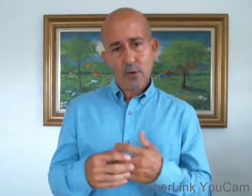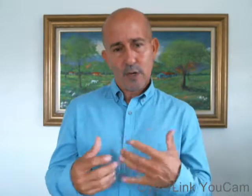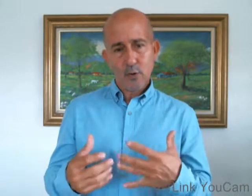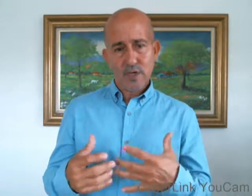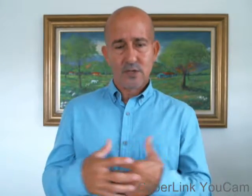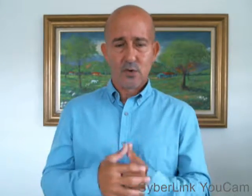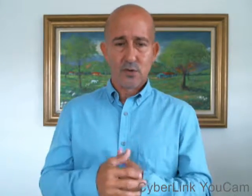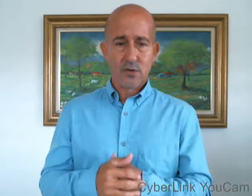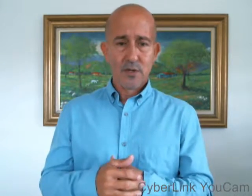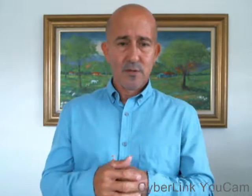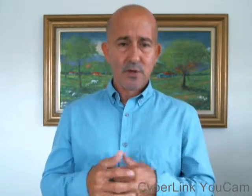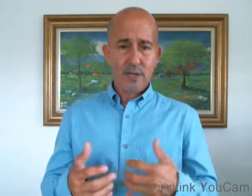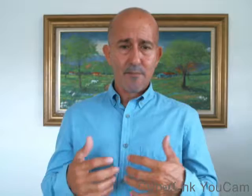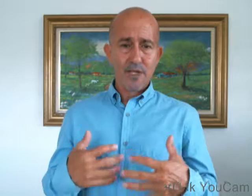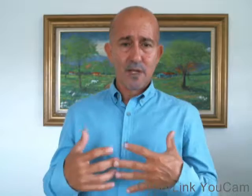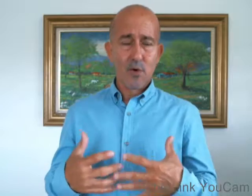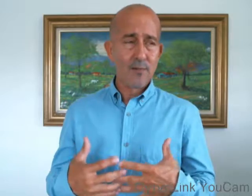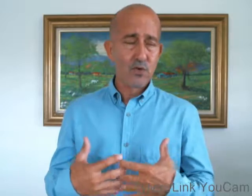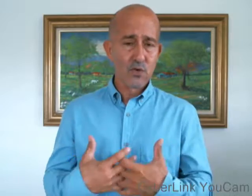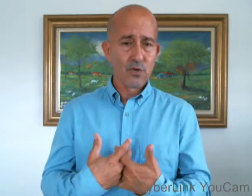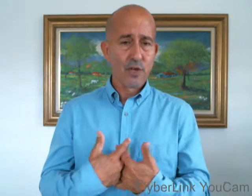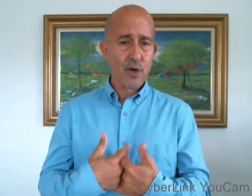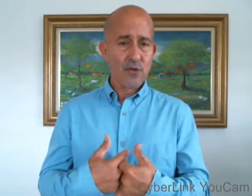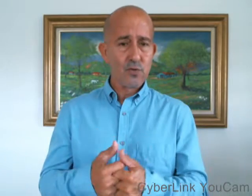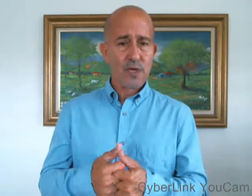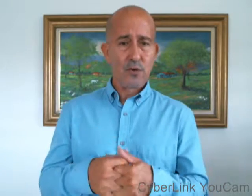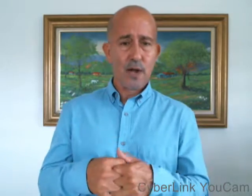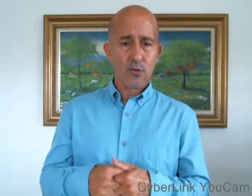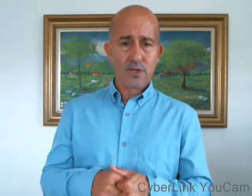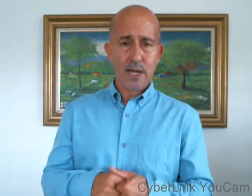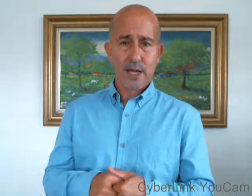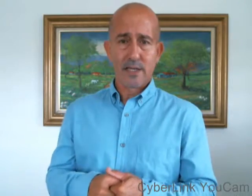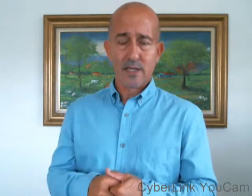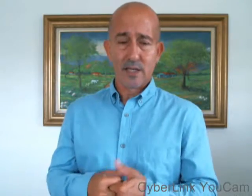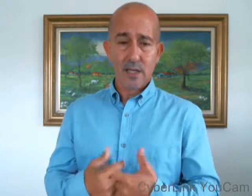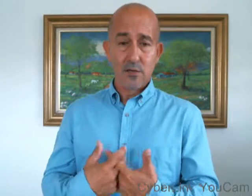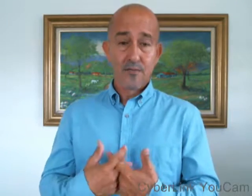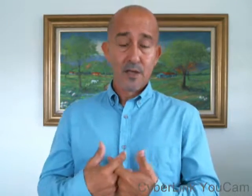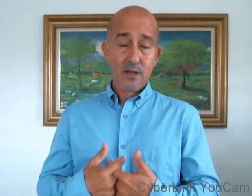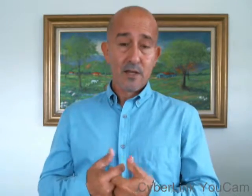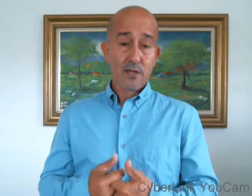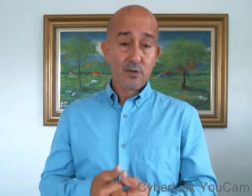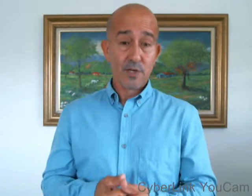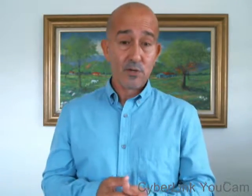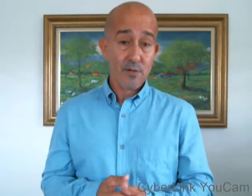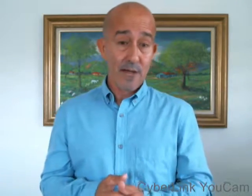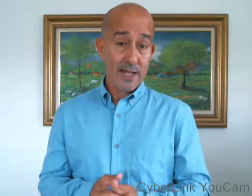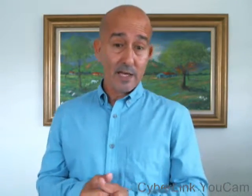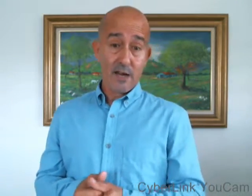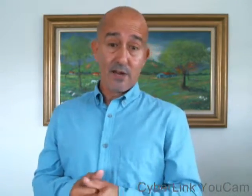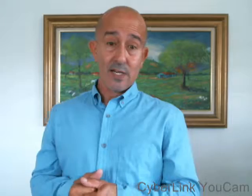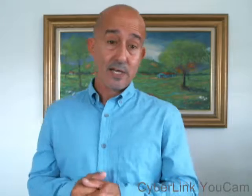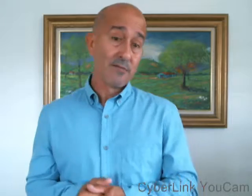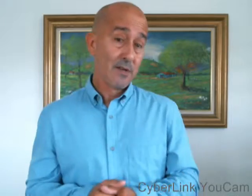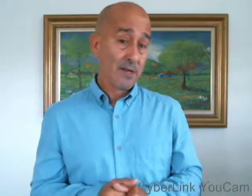que usa el sordo, porque también tenemos amigos sordos que nos ayudan y nos aconsejan en ese sentido, sobre todo mi maestra Evalina, quien